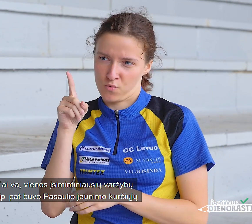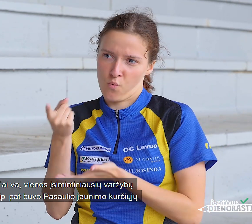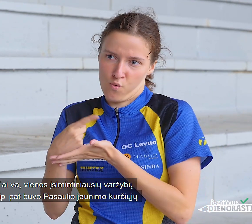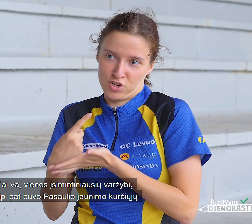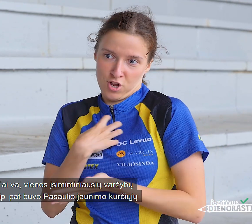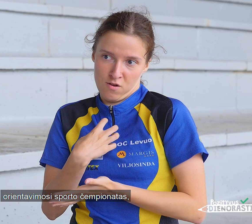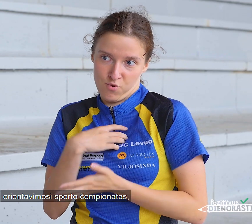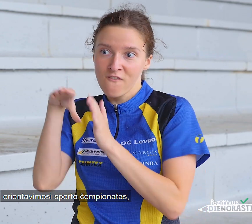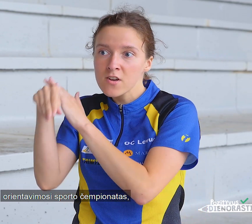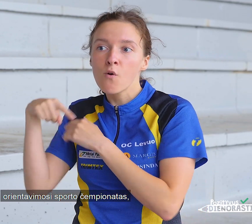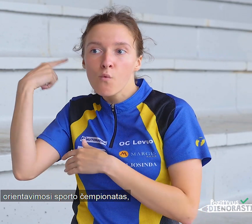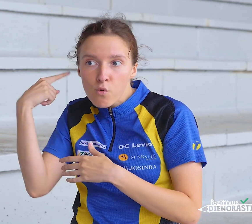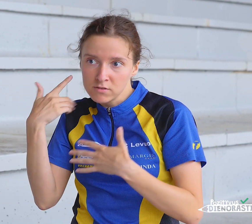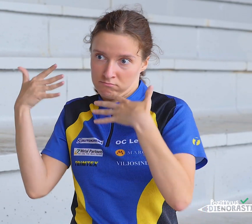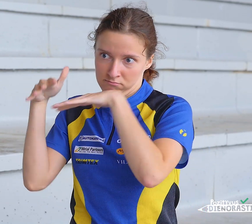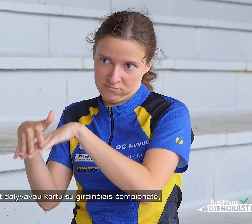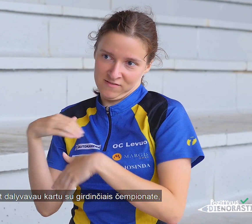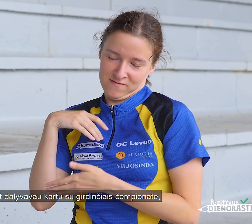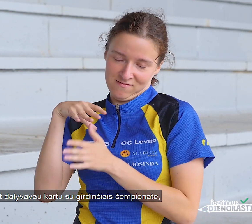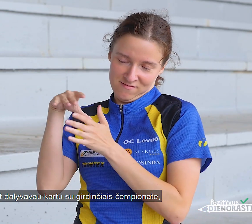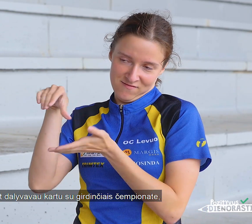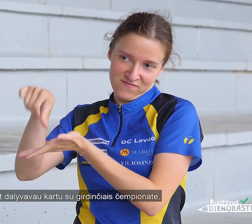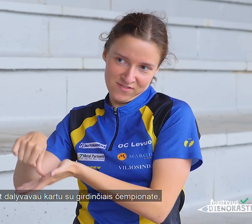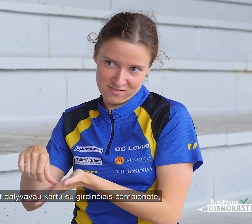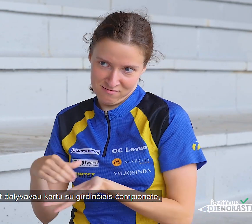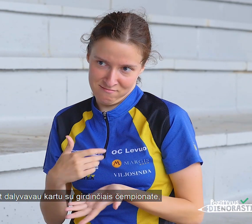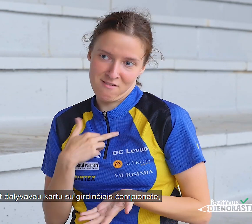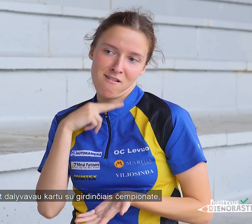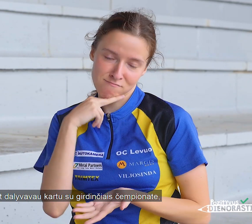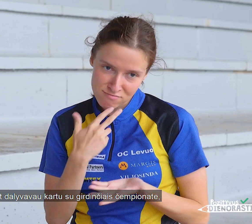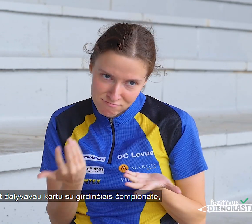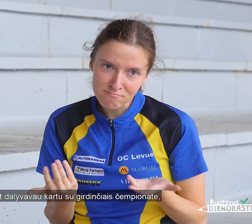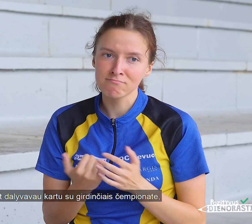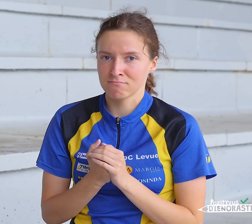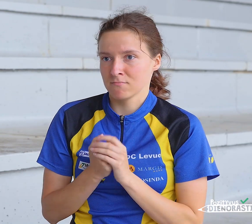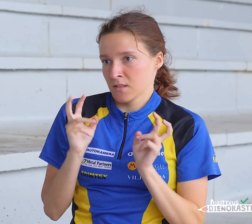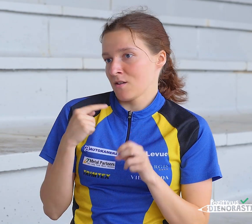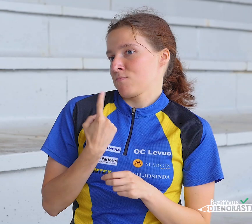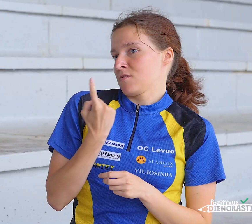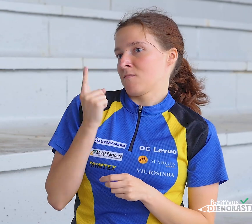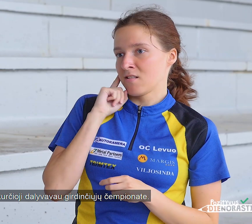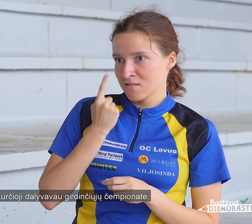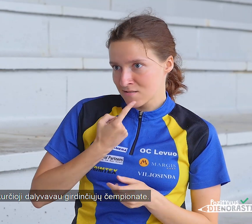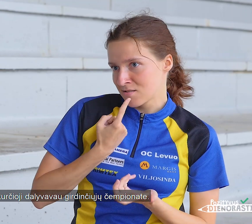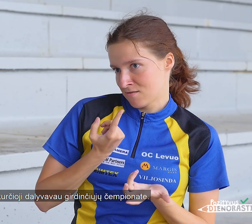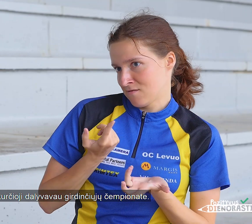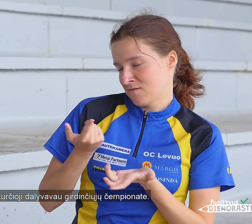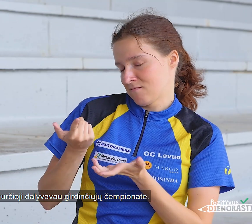jaunimo kurčiųjų čempionatas. Taip pat dalyvavau kartu su girdinčiais čempionate, bet dalyvavau kaip